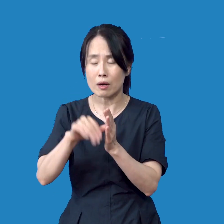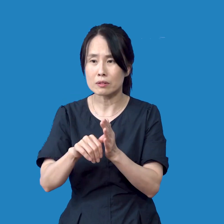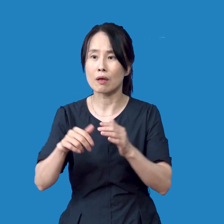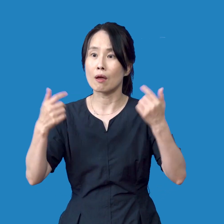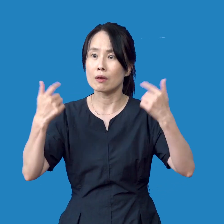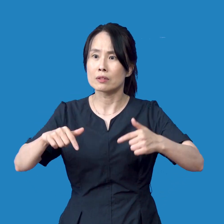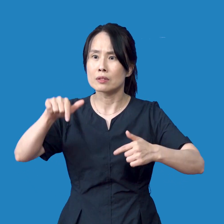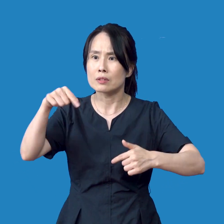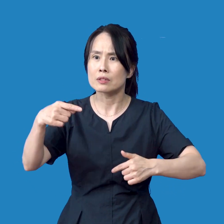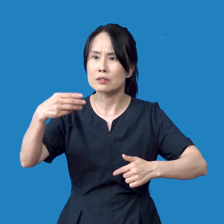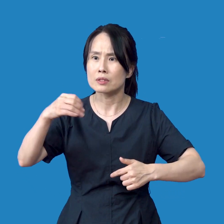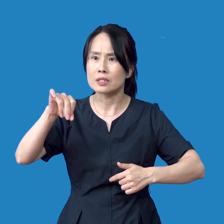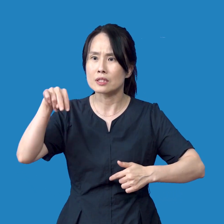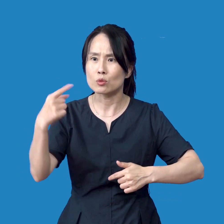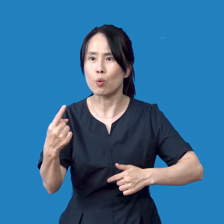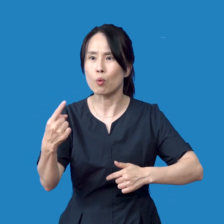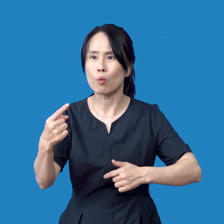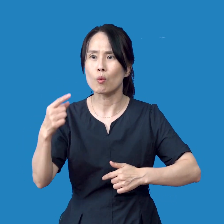그리도 그렇게 합니다.